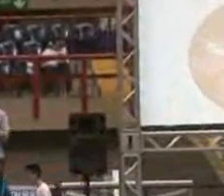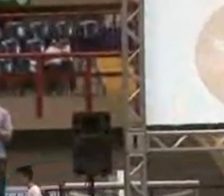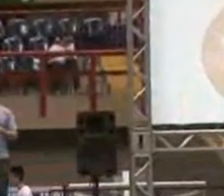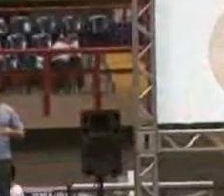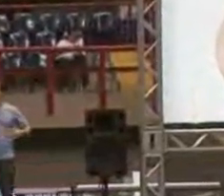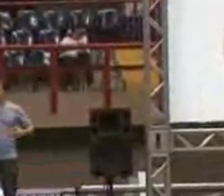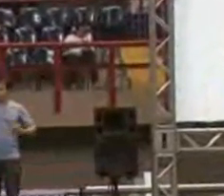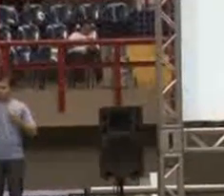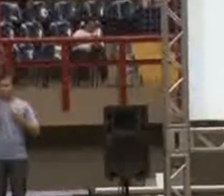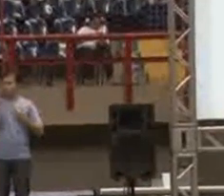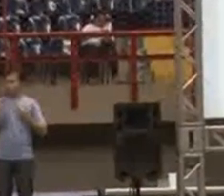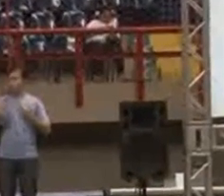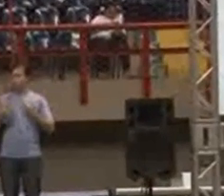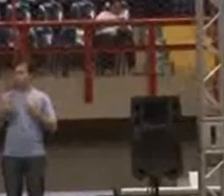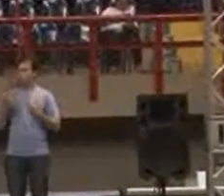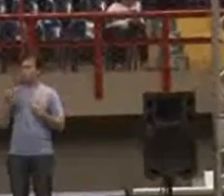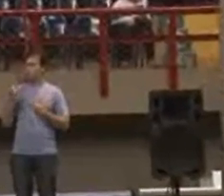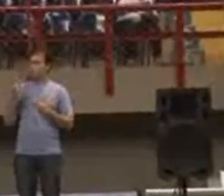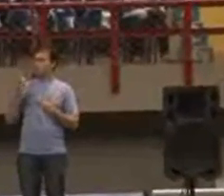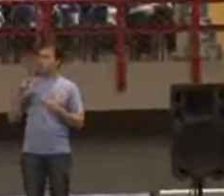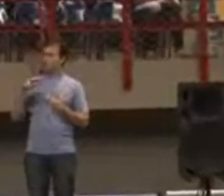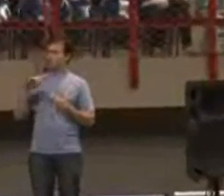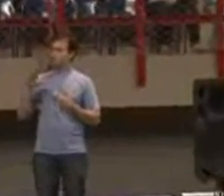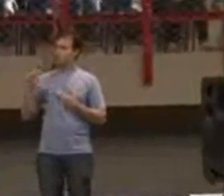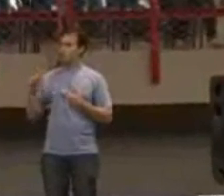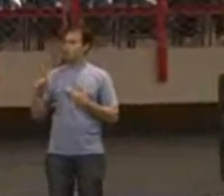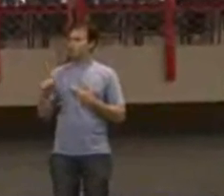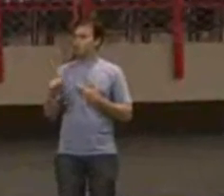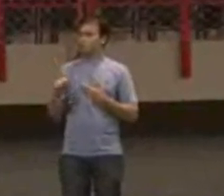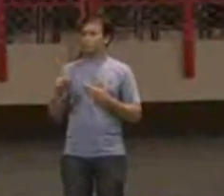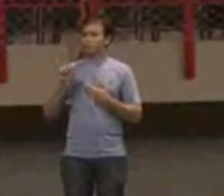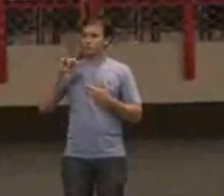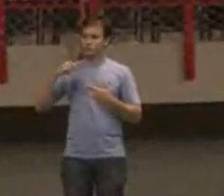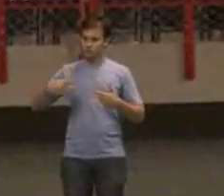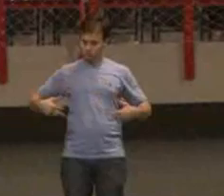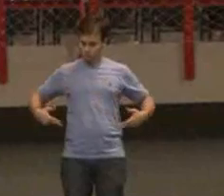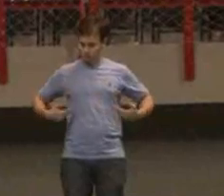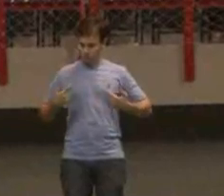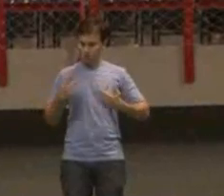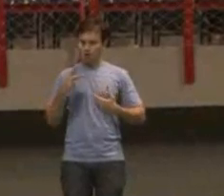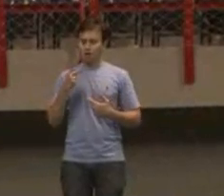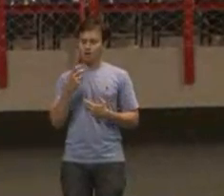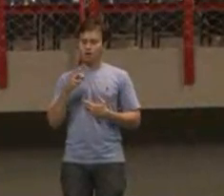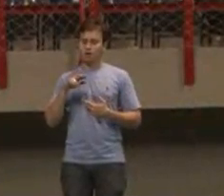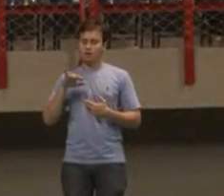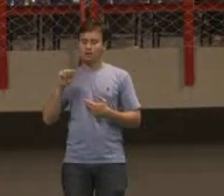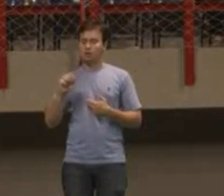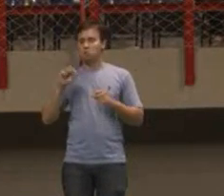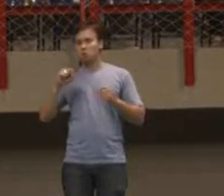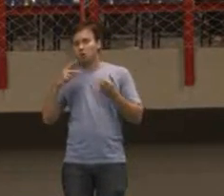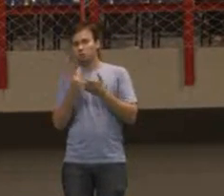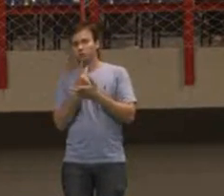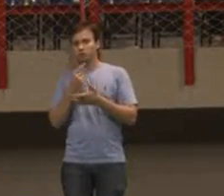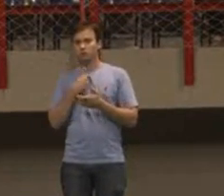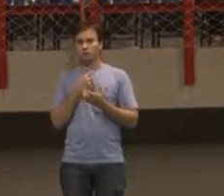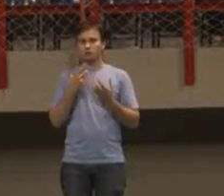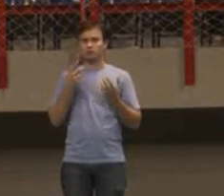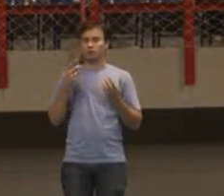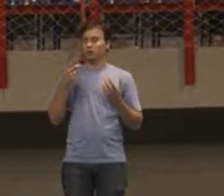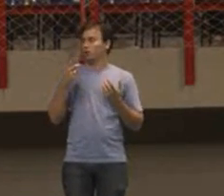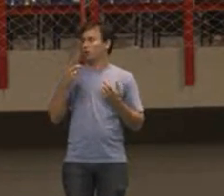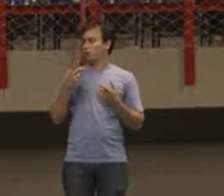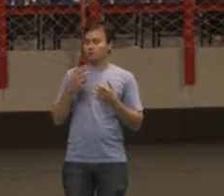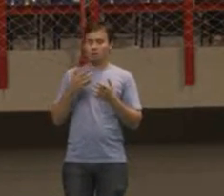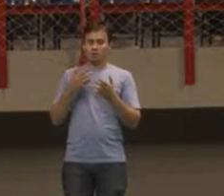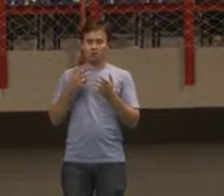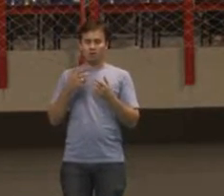inguinal, hérnia de hiato, não sei, mas se for retirado uma hérnia, ocorre o caso dele ficar estéril? Absolutamente,